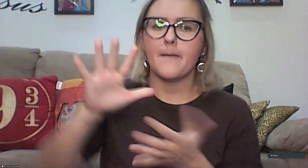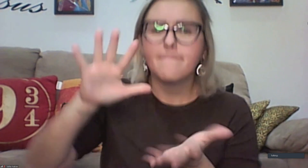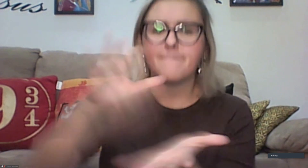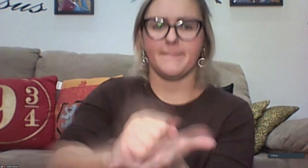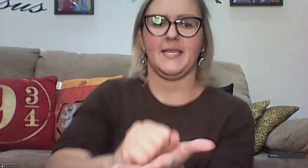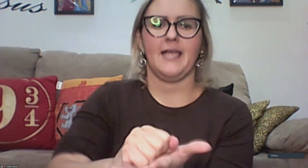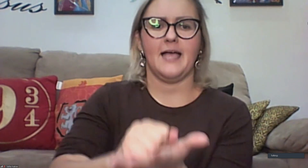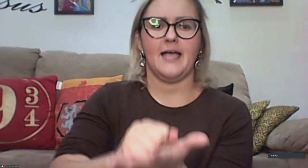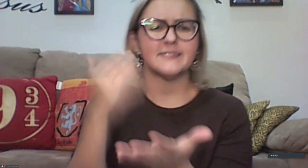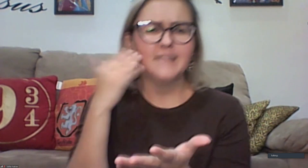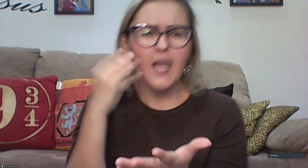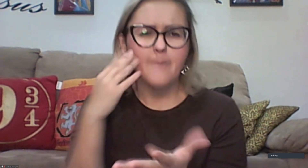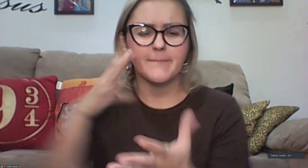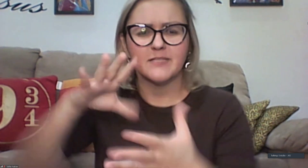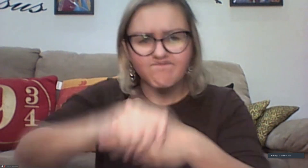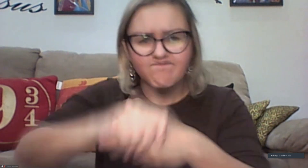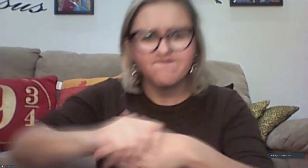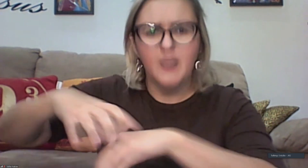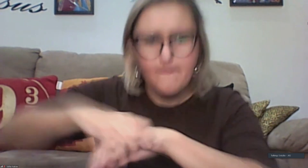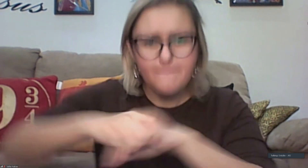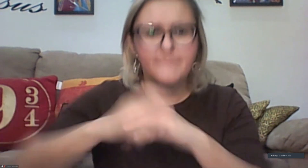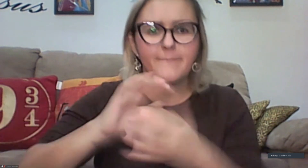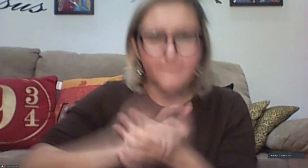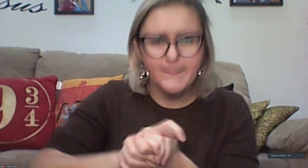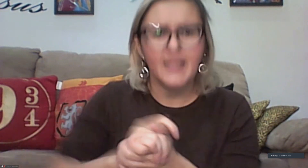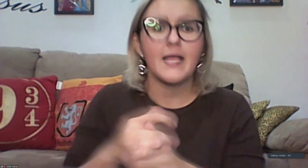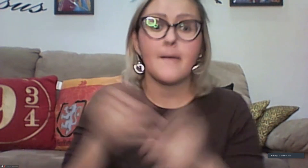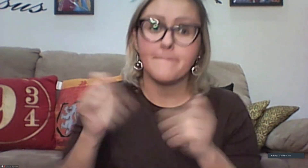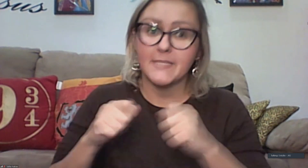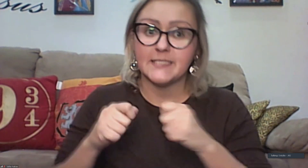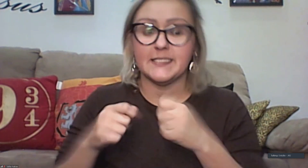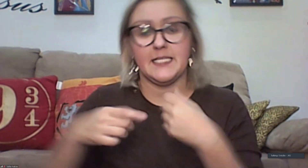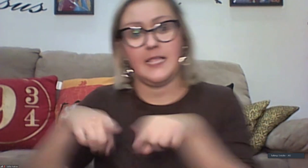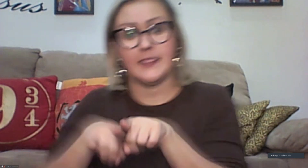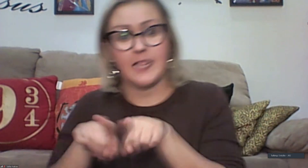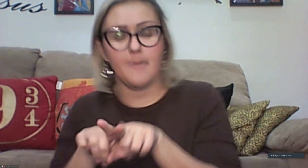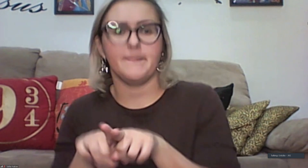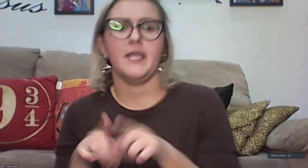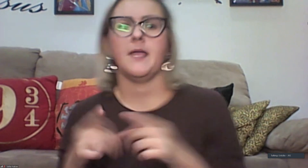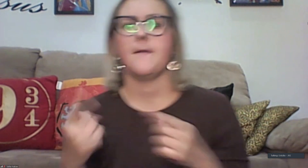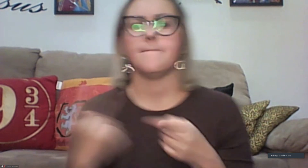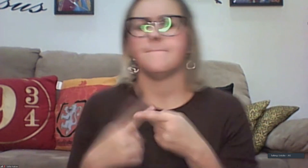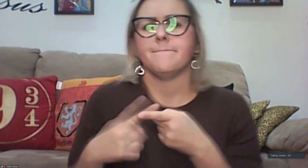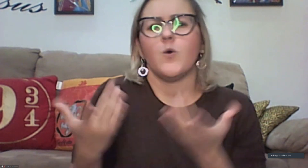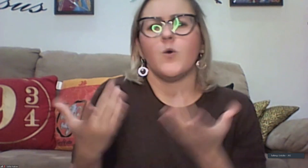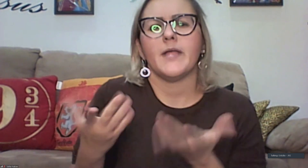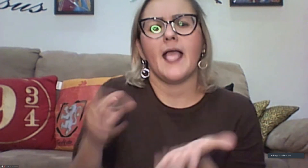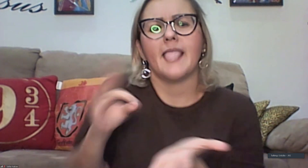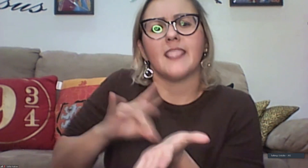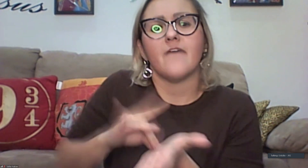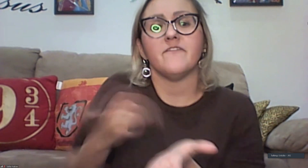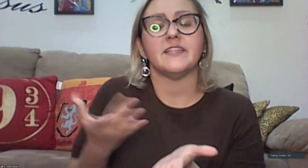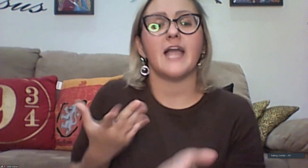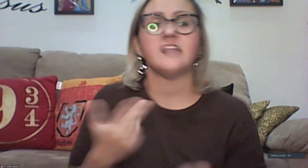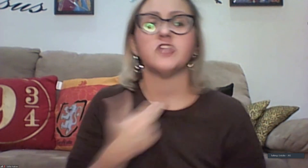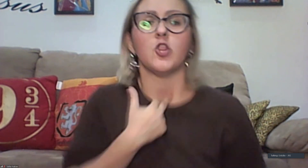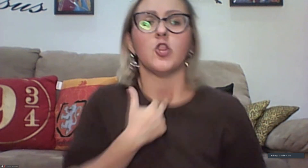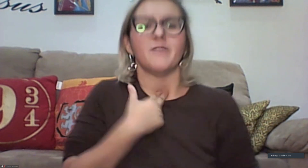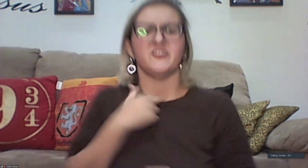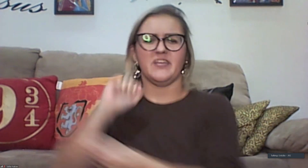do concreto, de estar ali com a mão na massa. Ele precisa estar participando de verdade. Não pode ficar ali